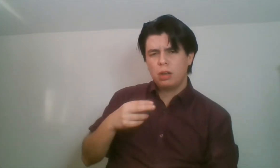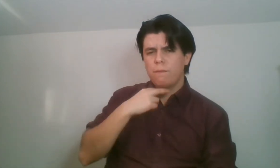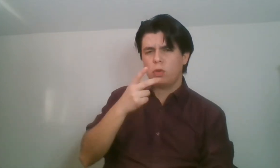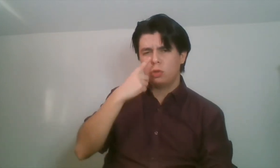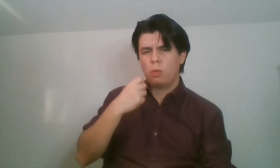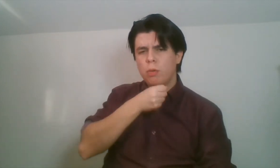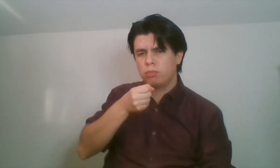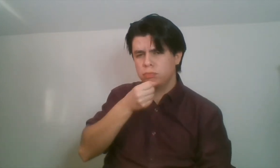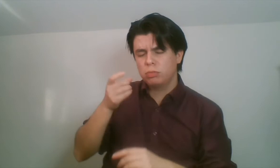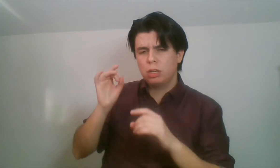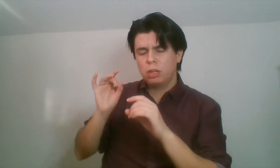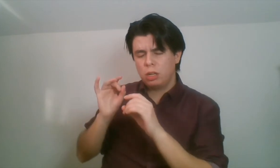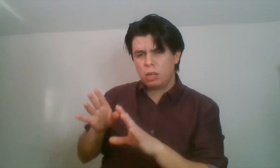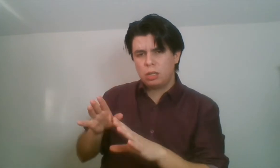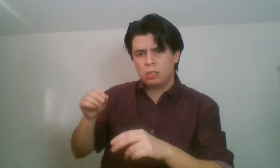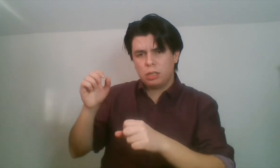delito falta, apropiarse de...